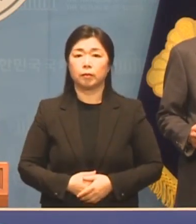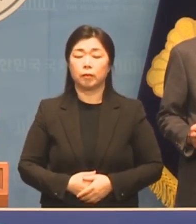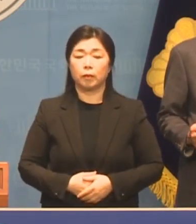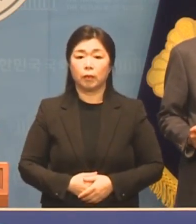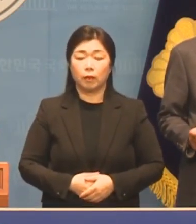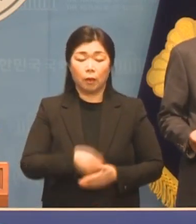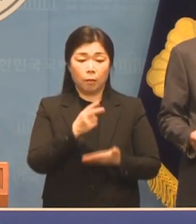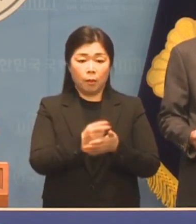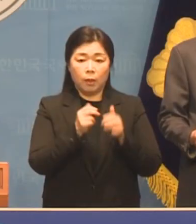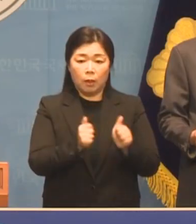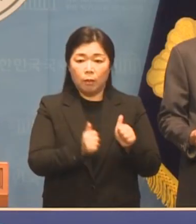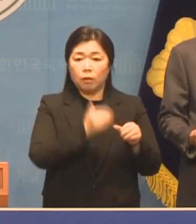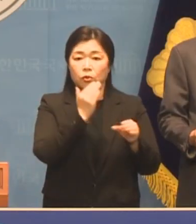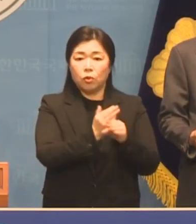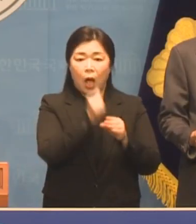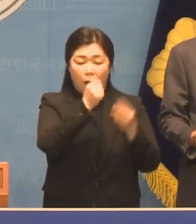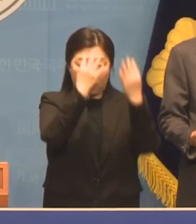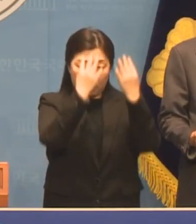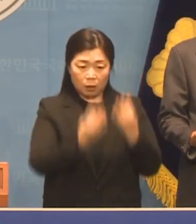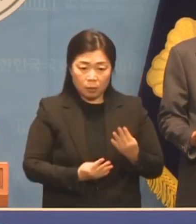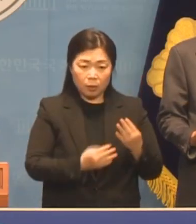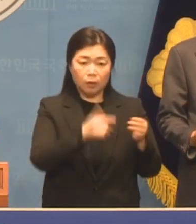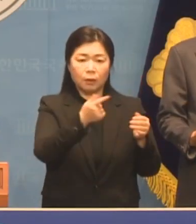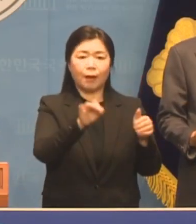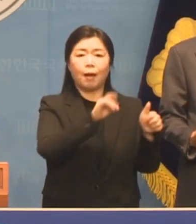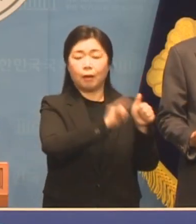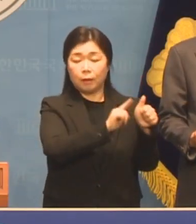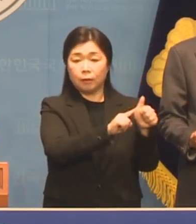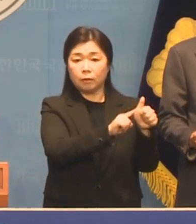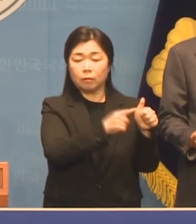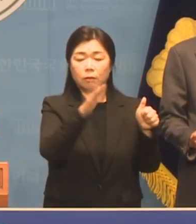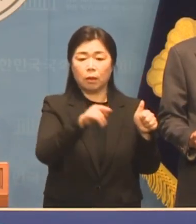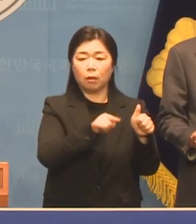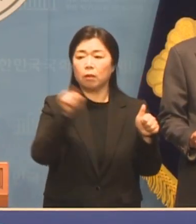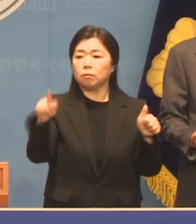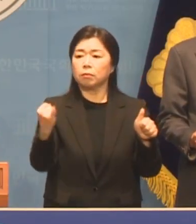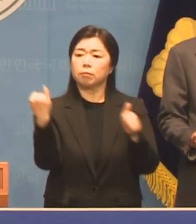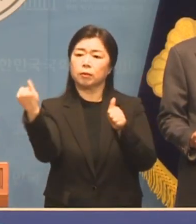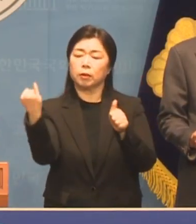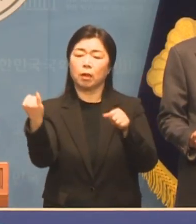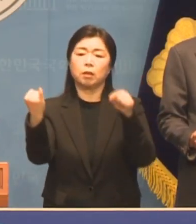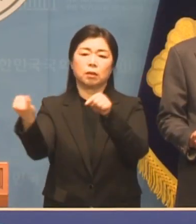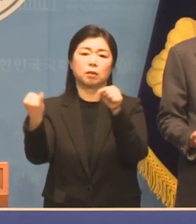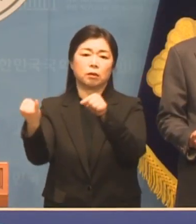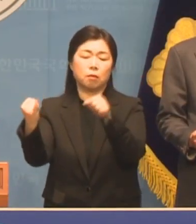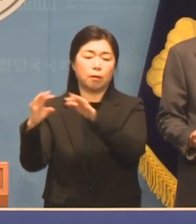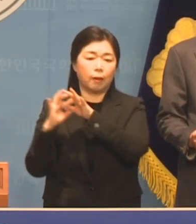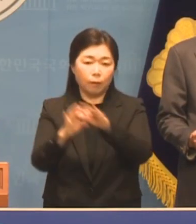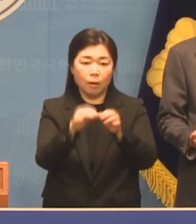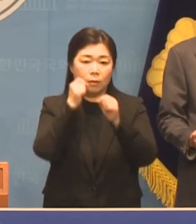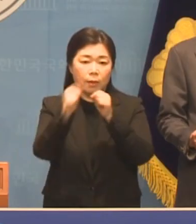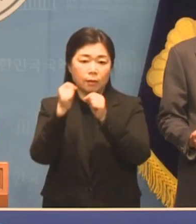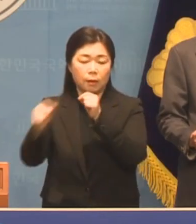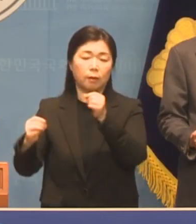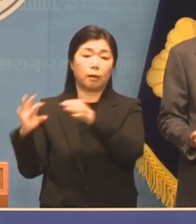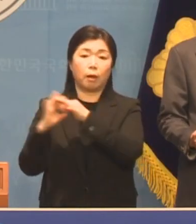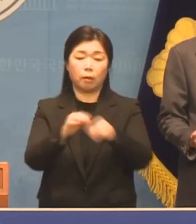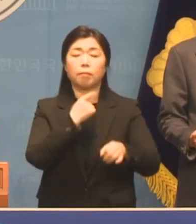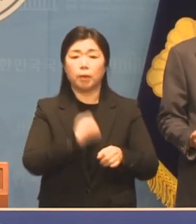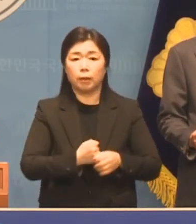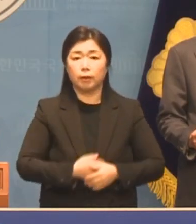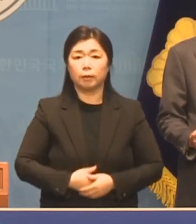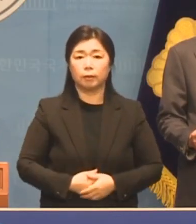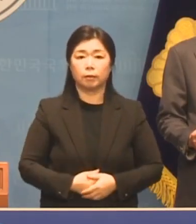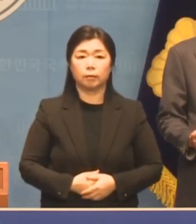법의 심판을 받고 감옥에 갇힌 상황에서도 강창구는 법망을 피해 지속적인 사기 행각을 벌인